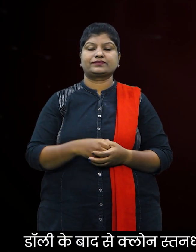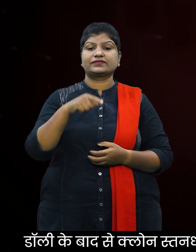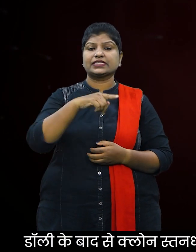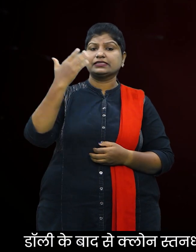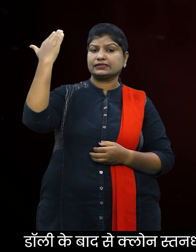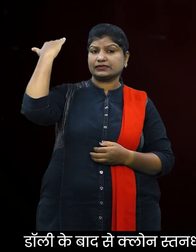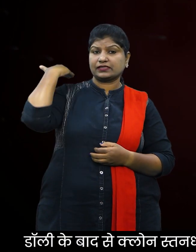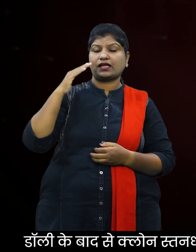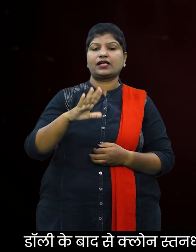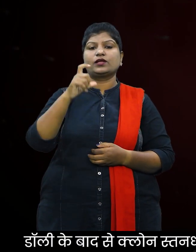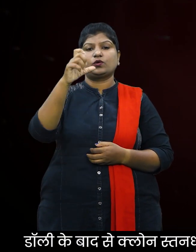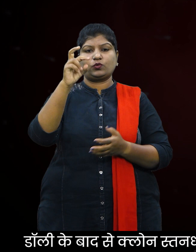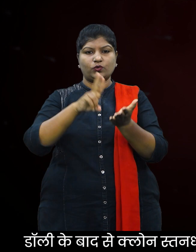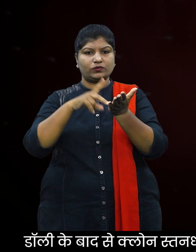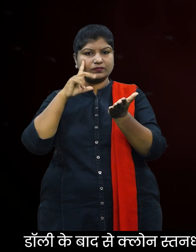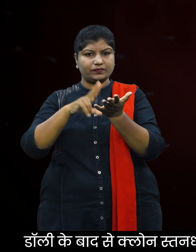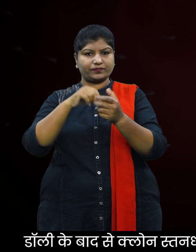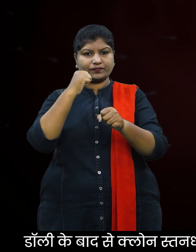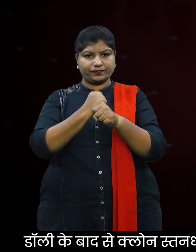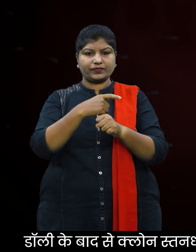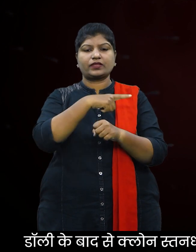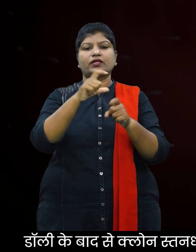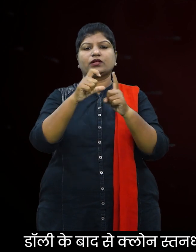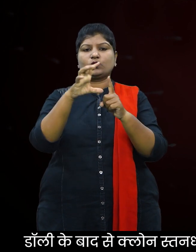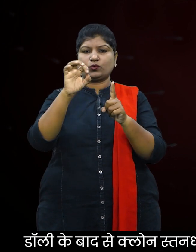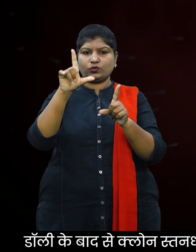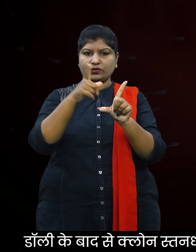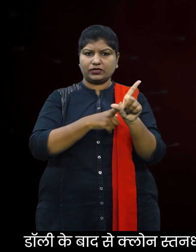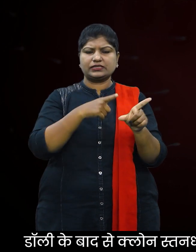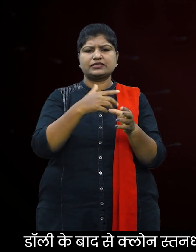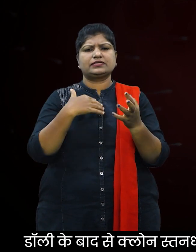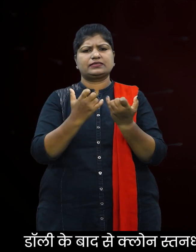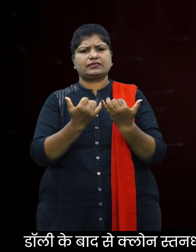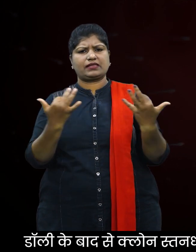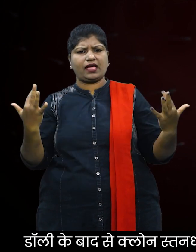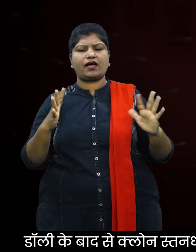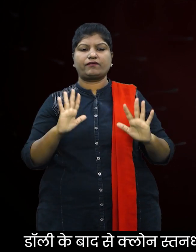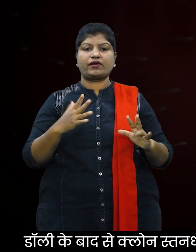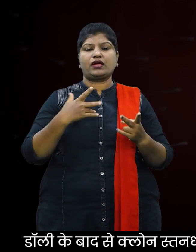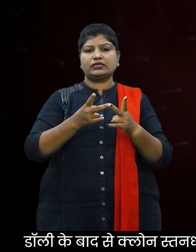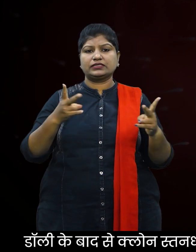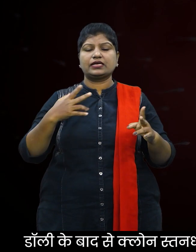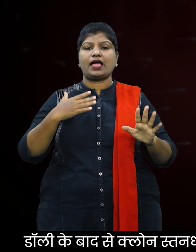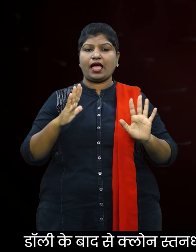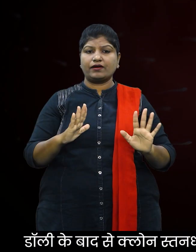डॉली के बाद से क्लोन स्तनधारी जीवों के उत्पादन के लिए कई प्रयास किए गए हैं।